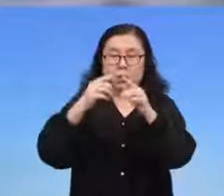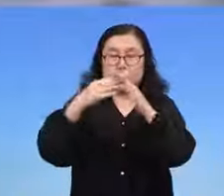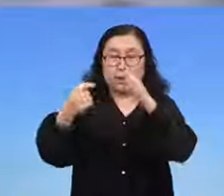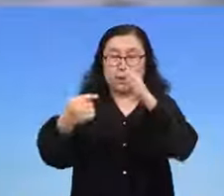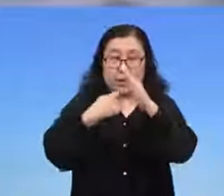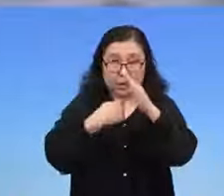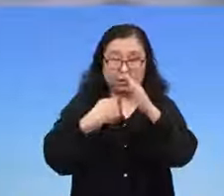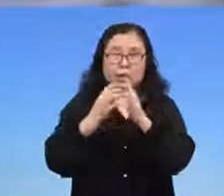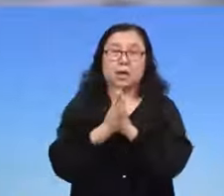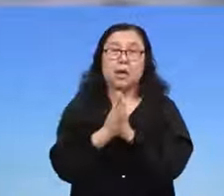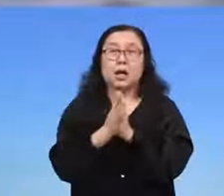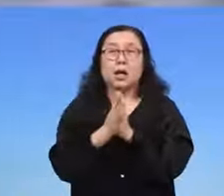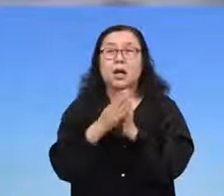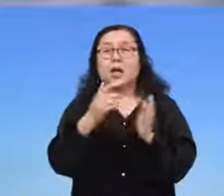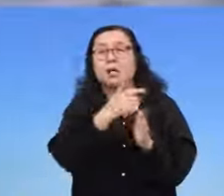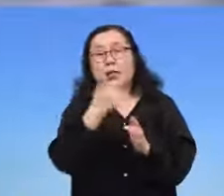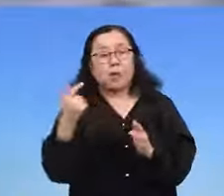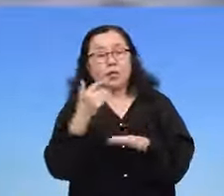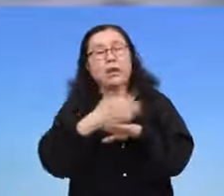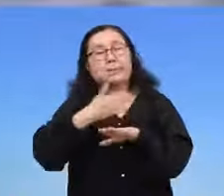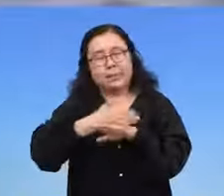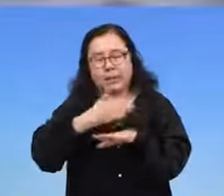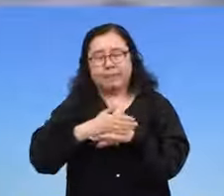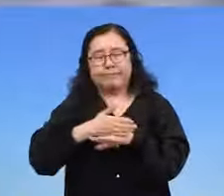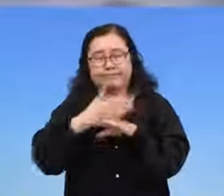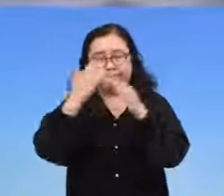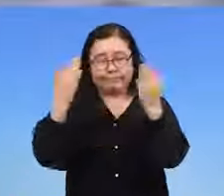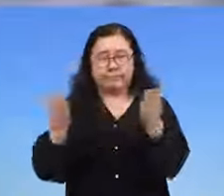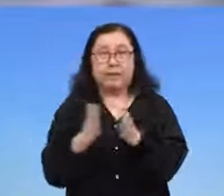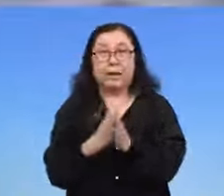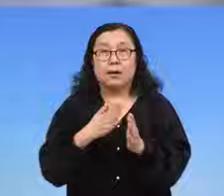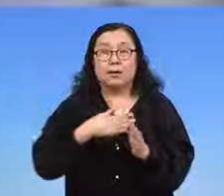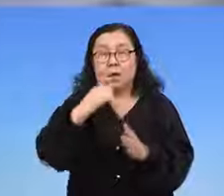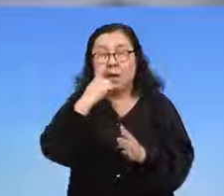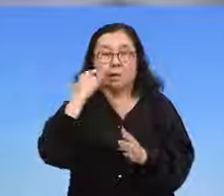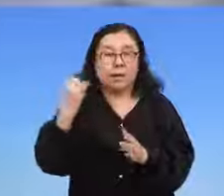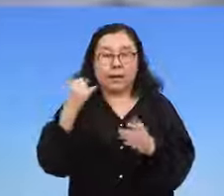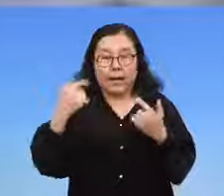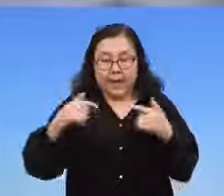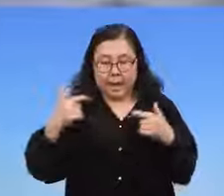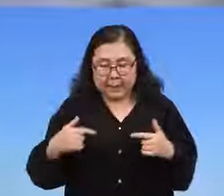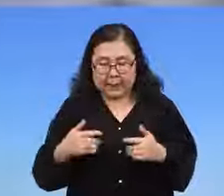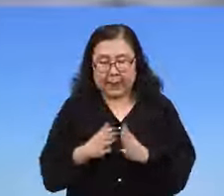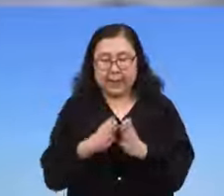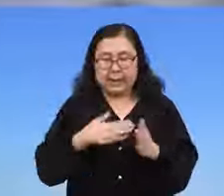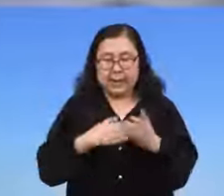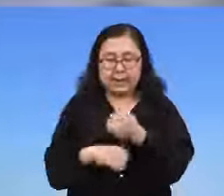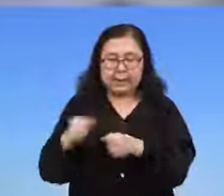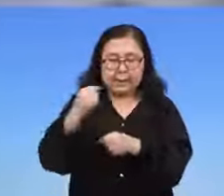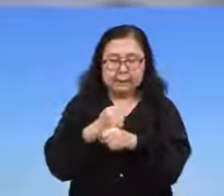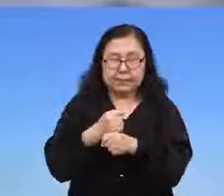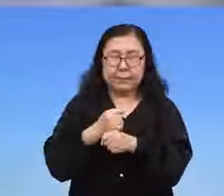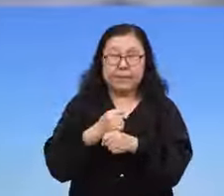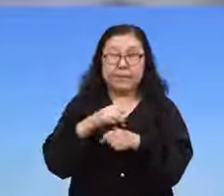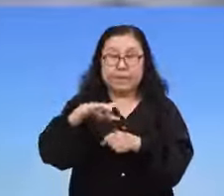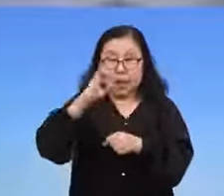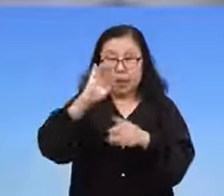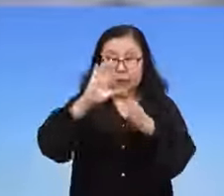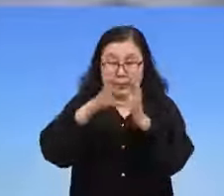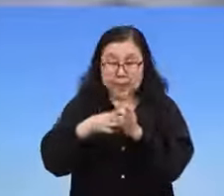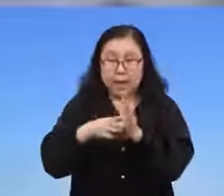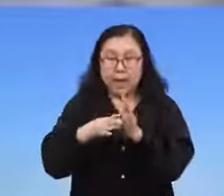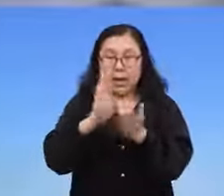선택해서 교회를 찾아주신 게 너무 제 인생의 감사가 되거든요. 저희 어머니가 뭐 항상 개척 초기 때,